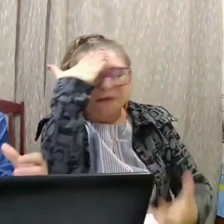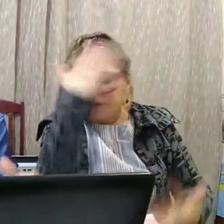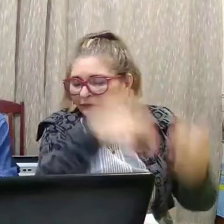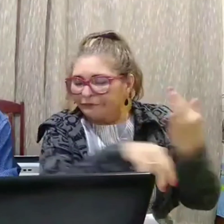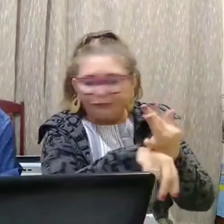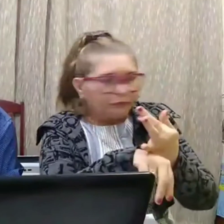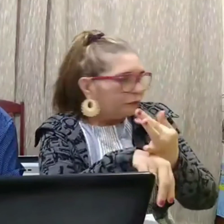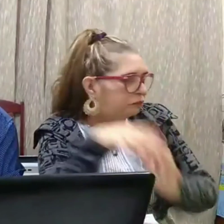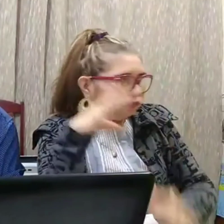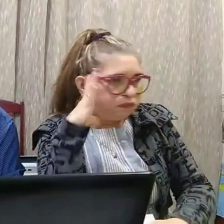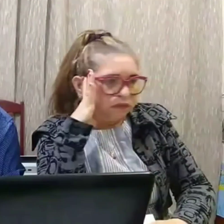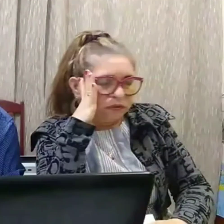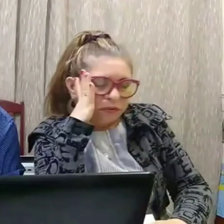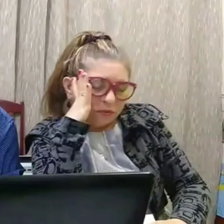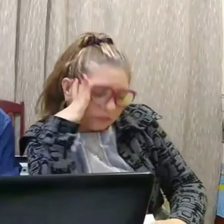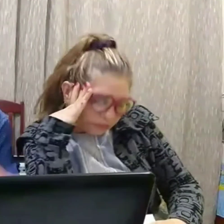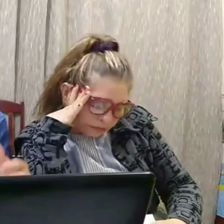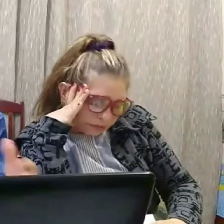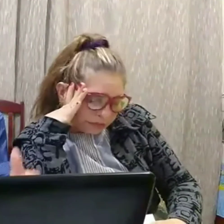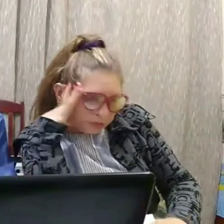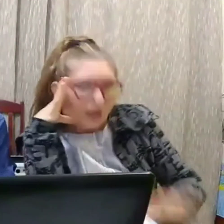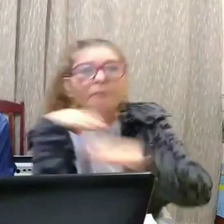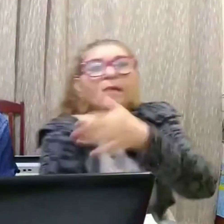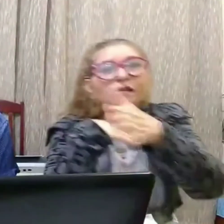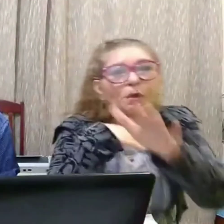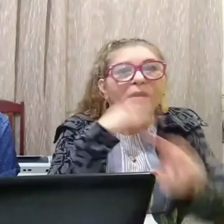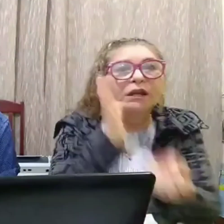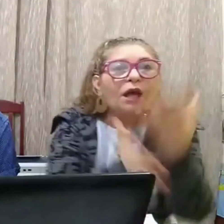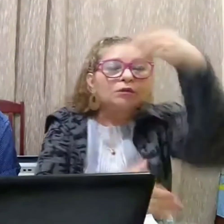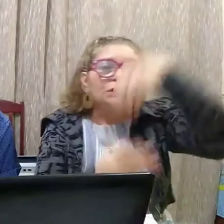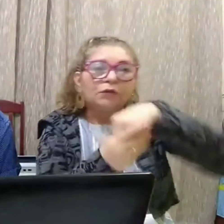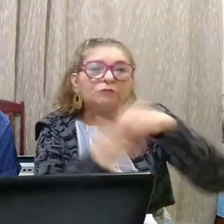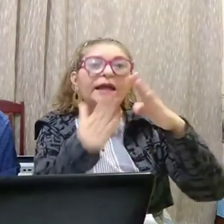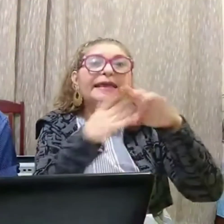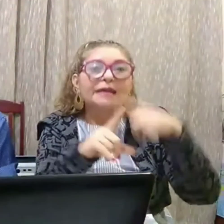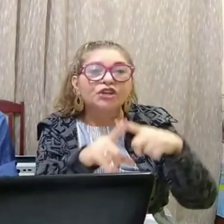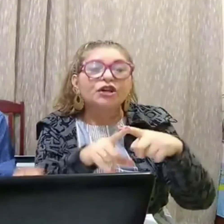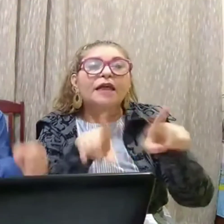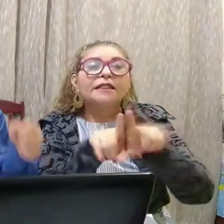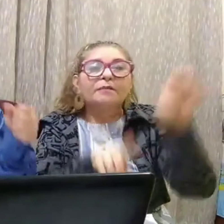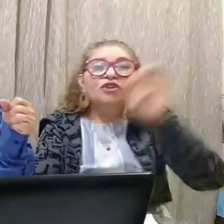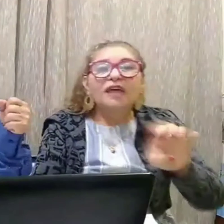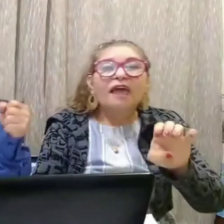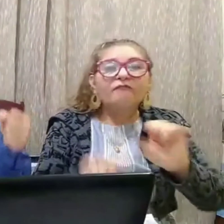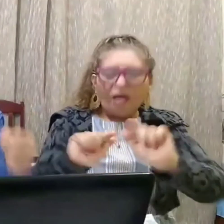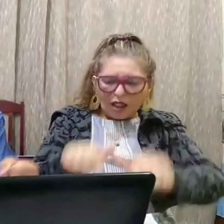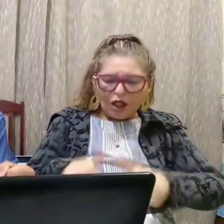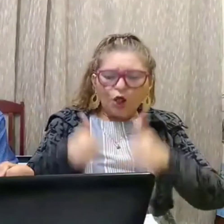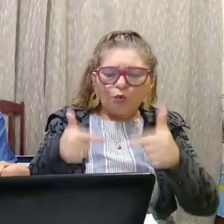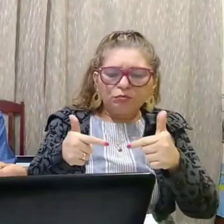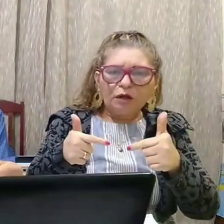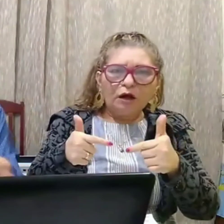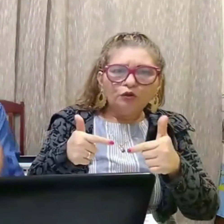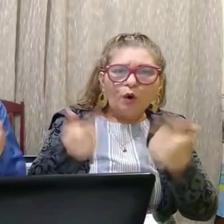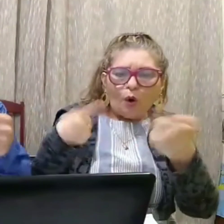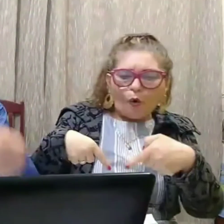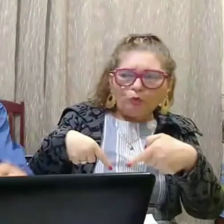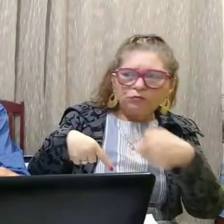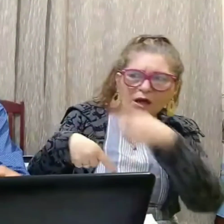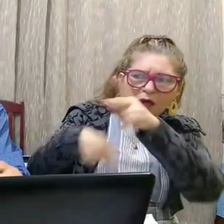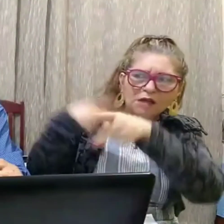aguentar mais fazer aquilo. É mais ou menos isso que aconteceu com a igreja de Éfeso. ela estava lutando firmemente, mas foi